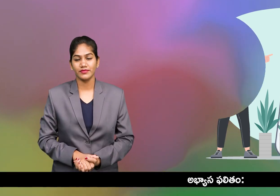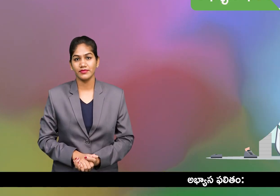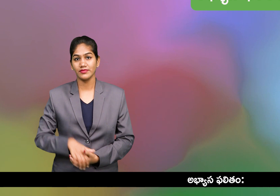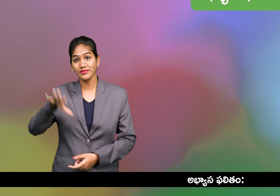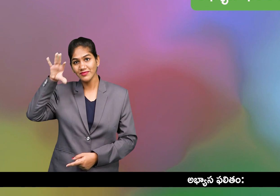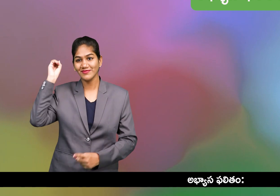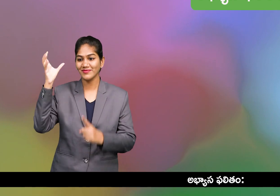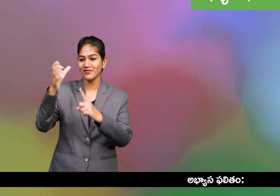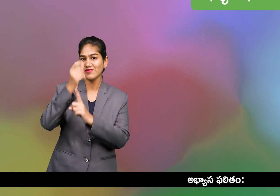అభ్యాస ఫలితం: